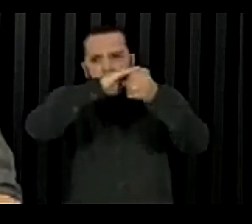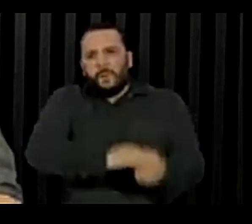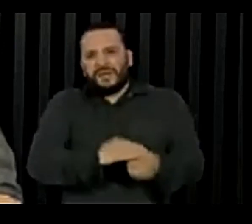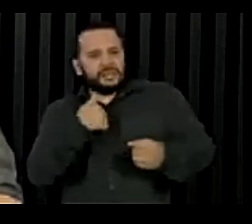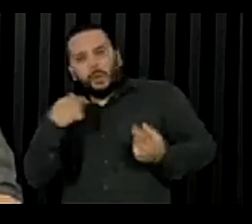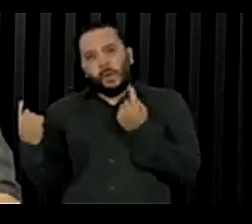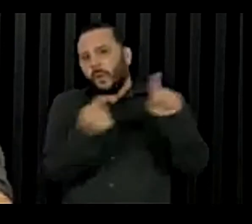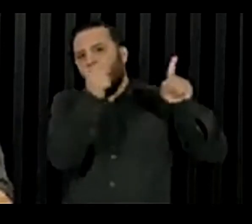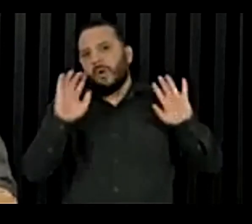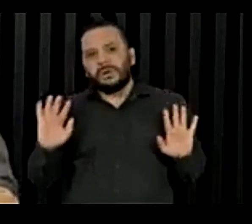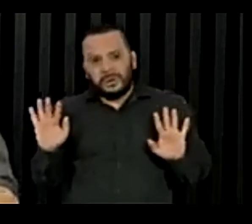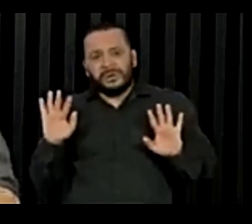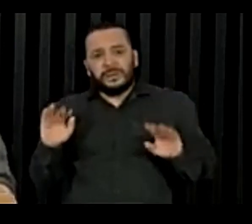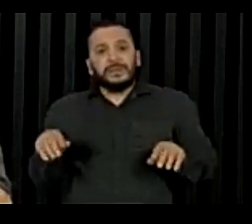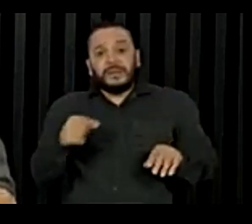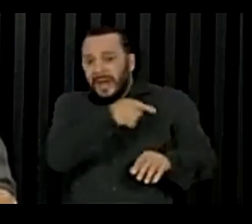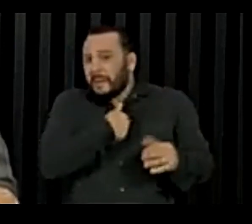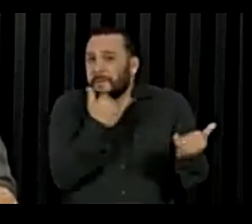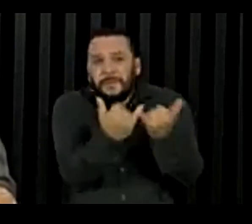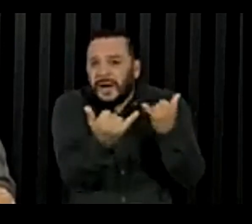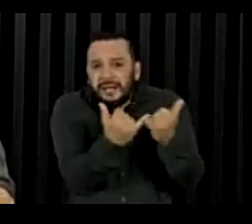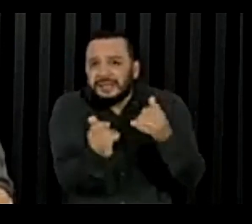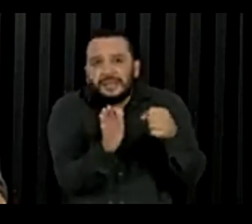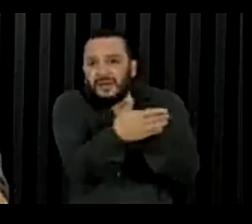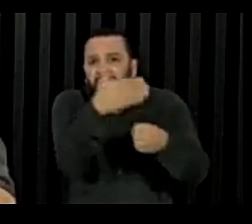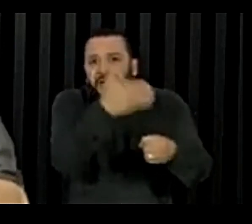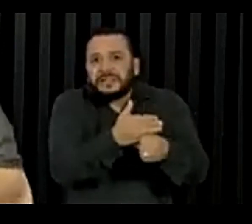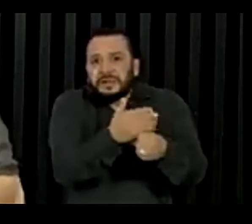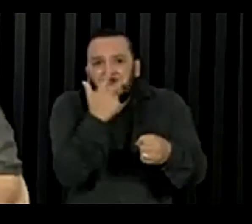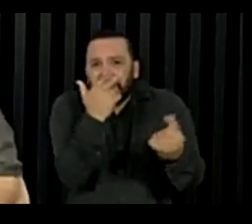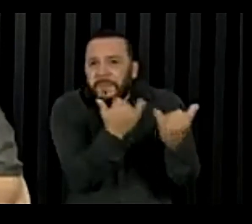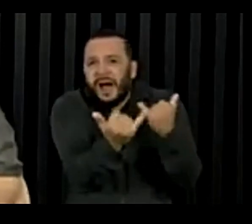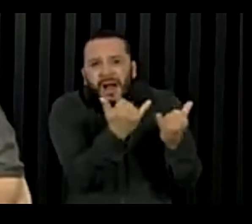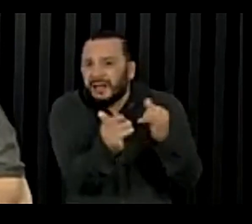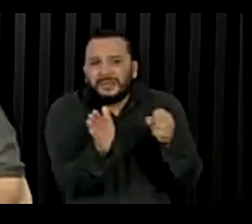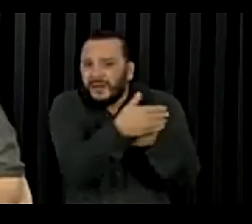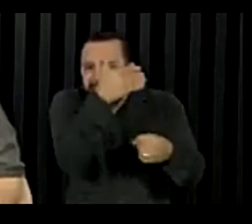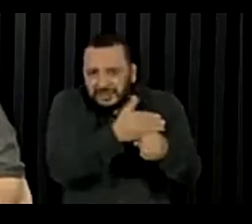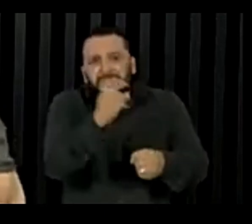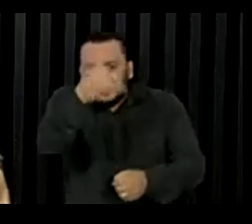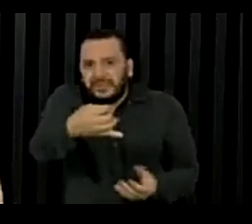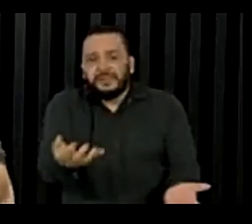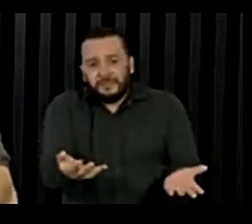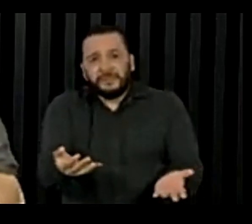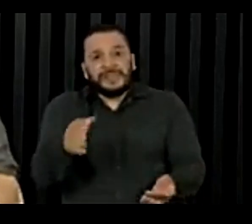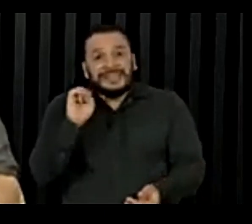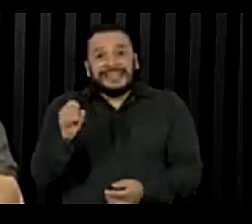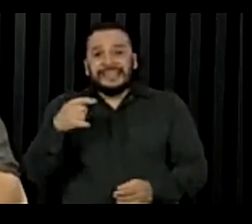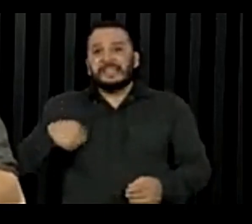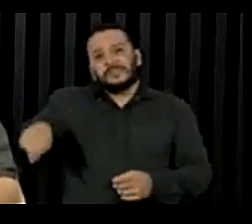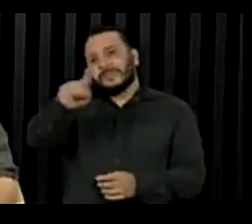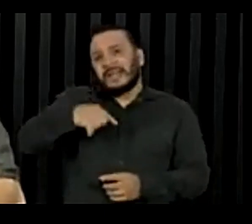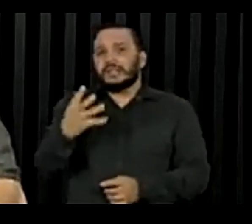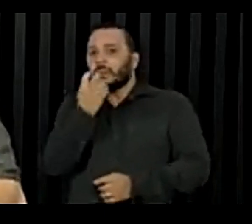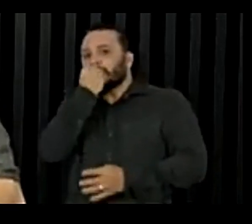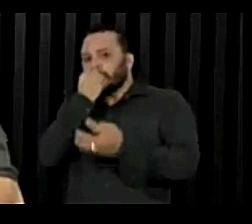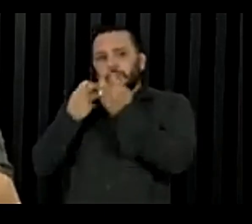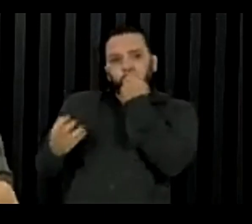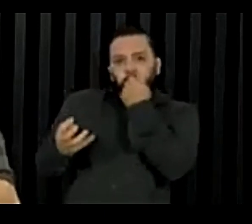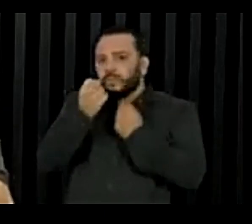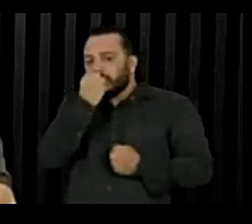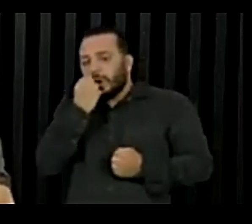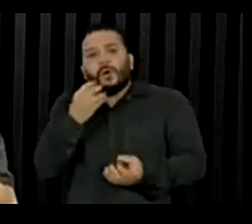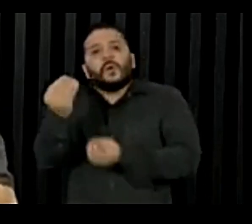aproxima do fascismo, que se encanta e flerta com o fascismo, se essas pessoas se calam nesse momento, como que esses jovens vão entender